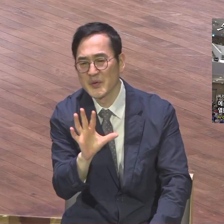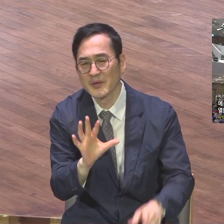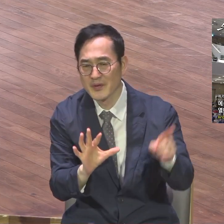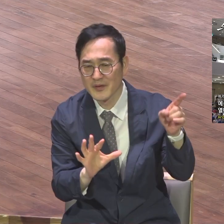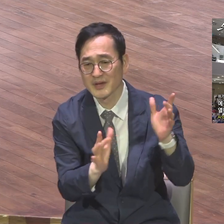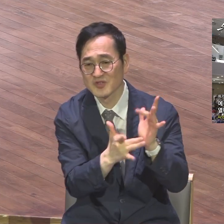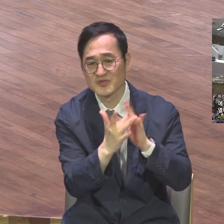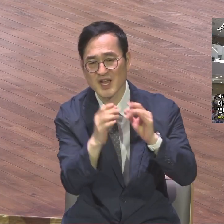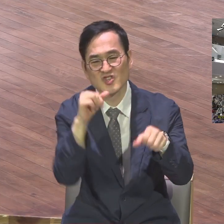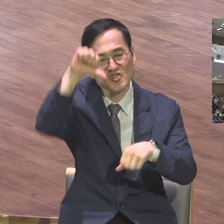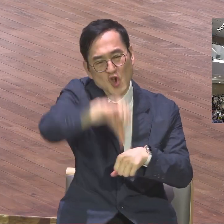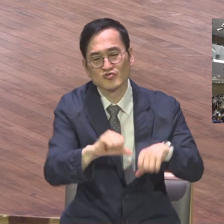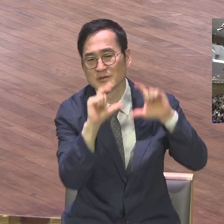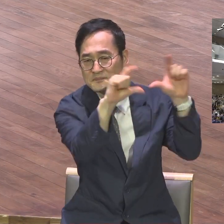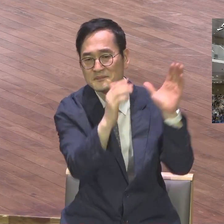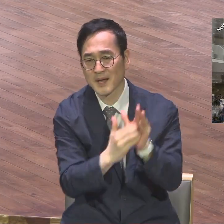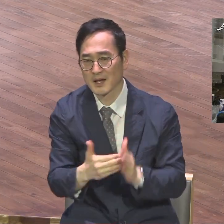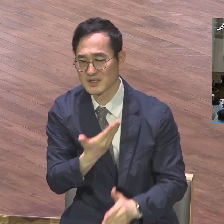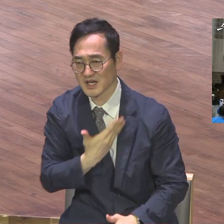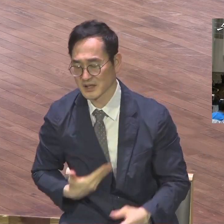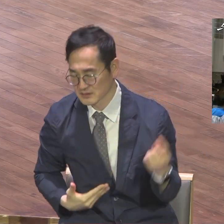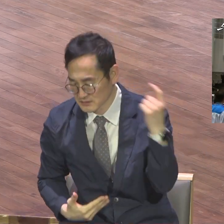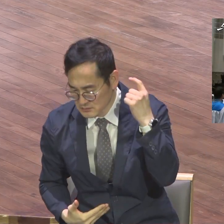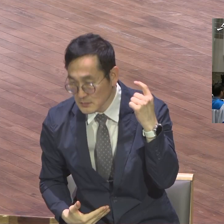듣더라. 아멘.